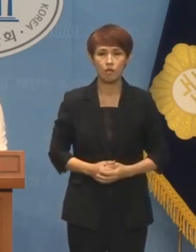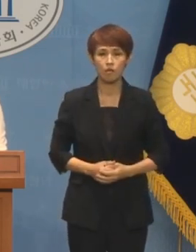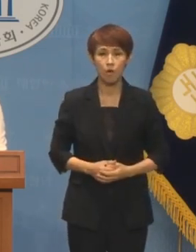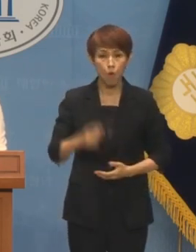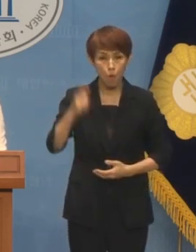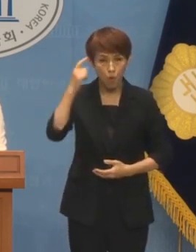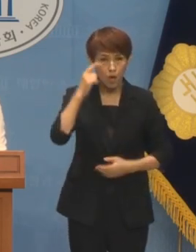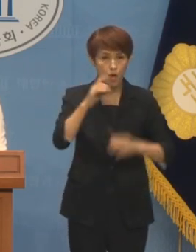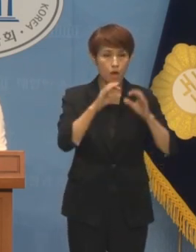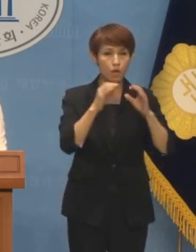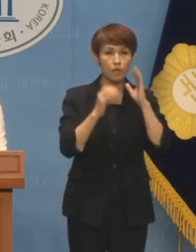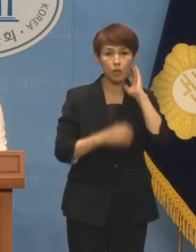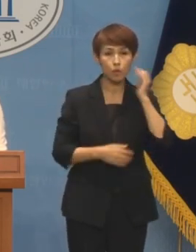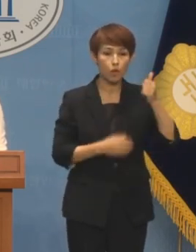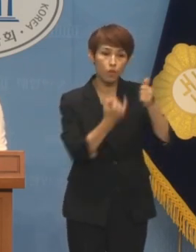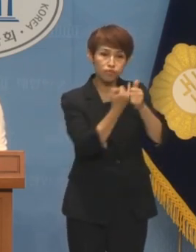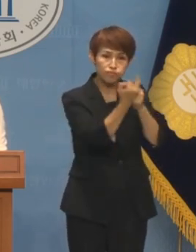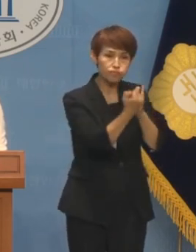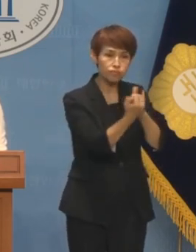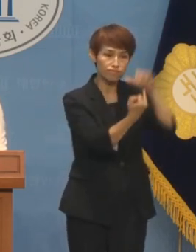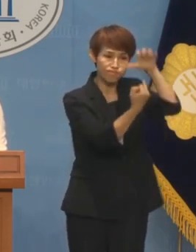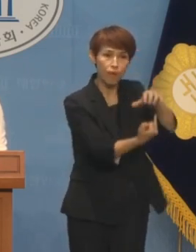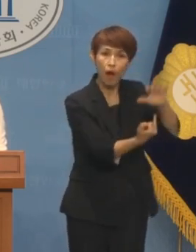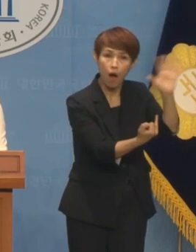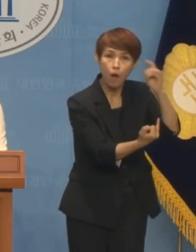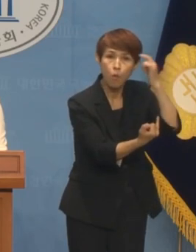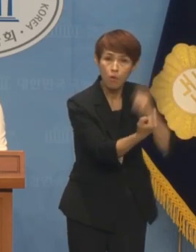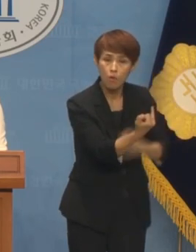왜 김건희 여사는 출국 금지하지 않습니까?